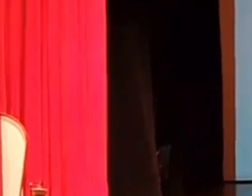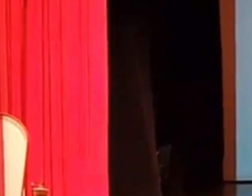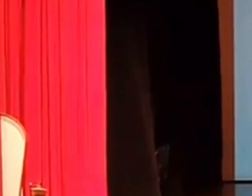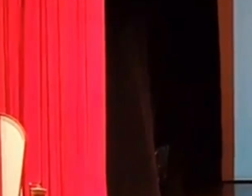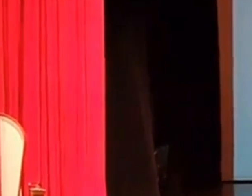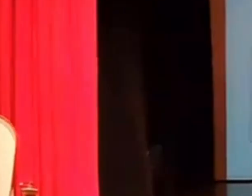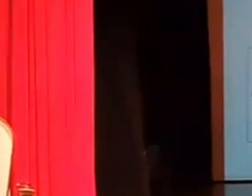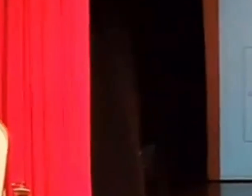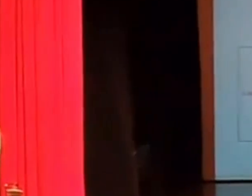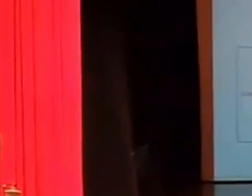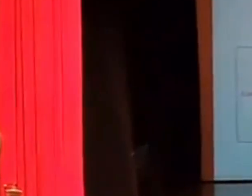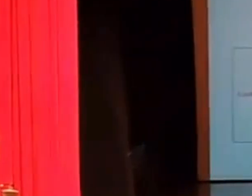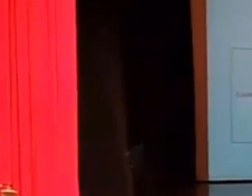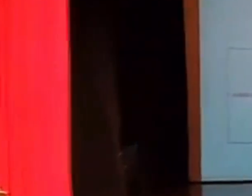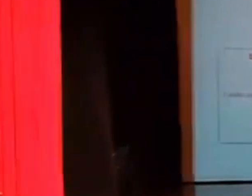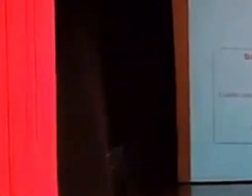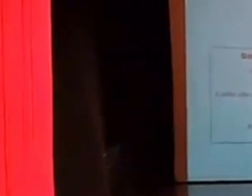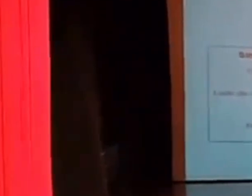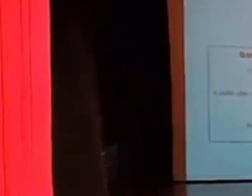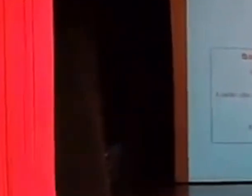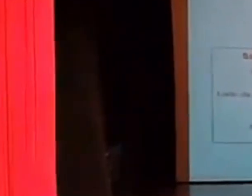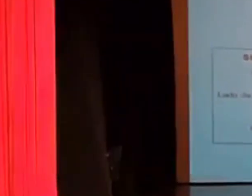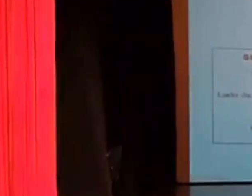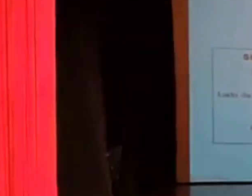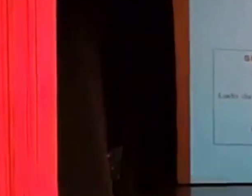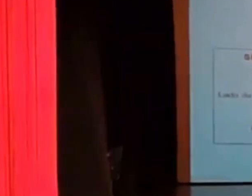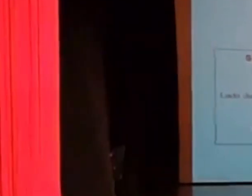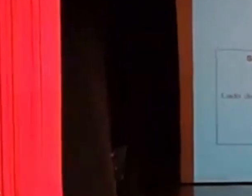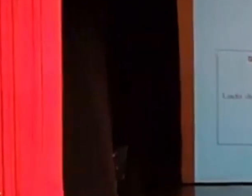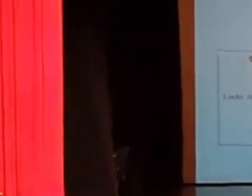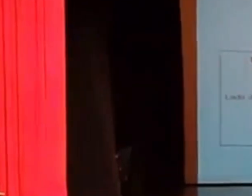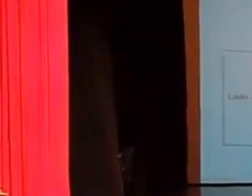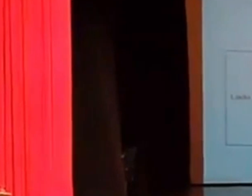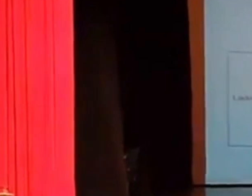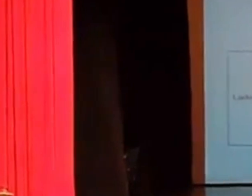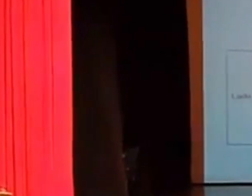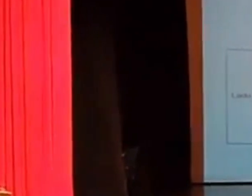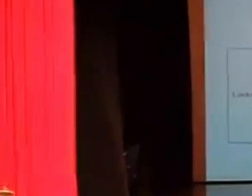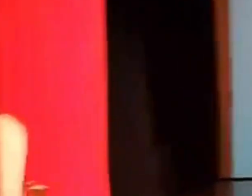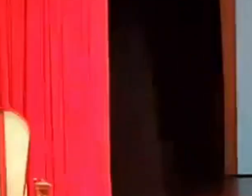percepção e essa sensibilidade, né? Então,